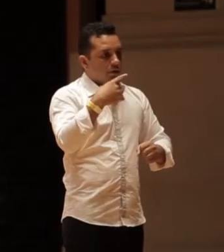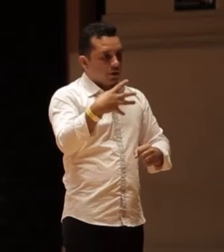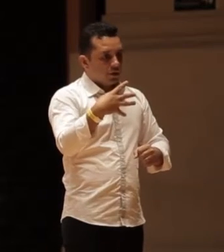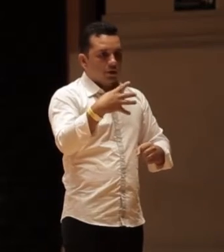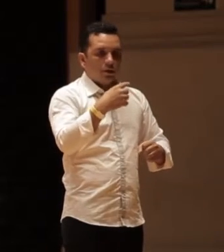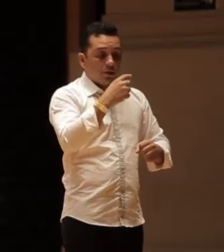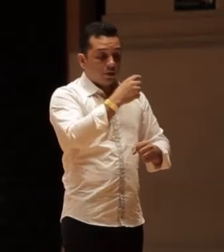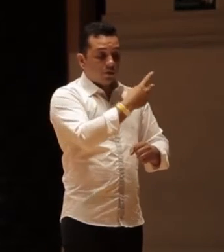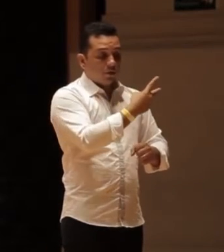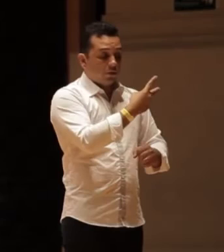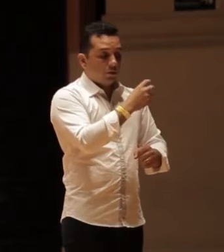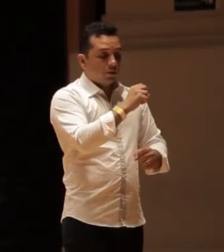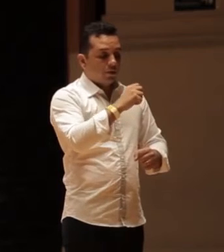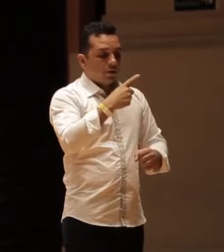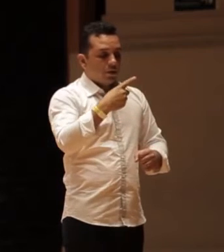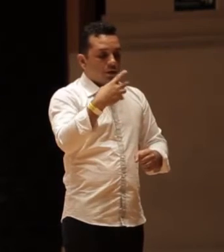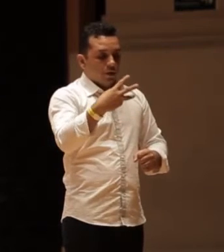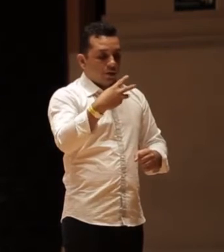administração